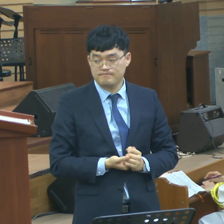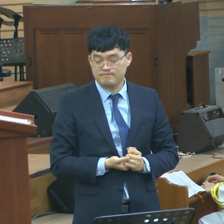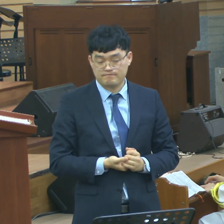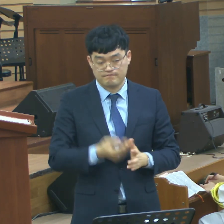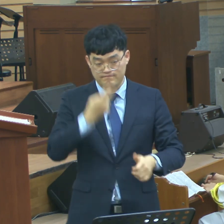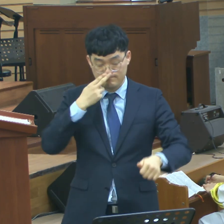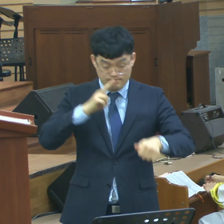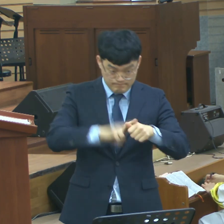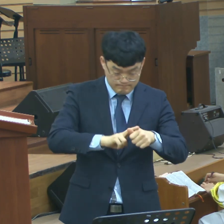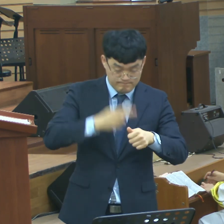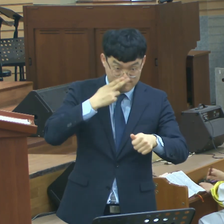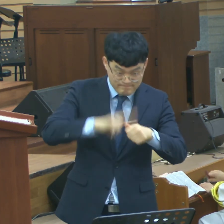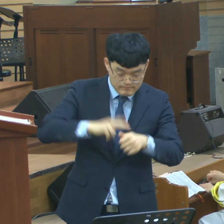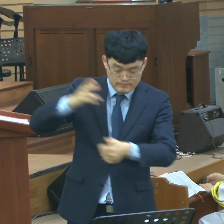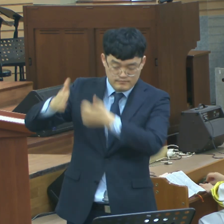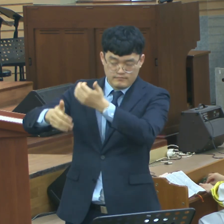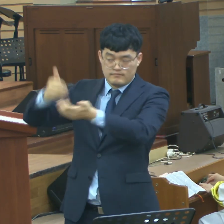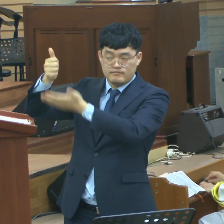도전하신 하나님 앞에서